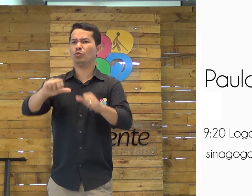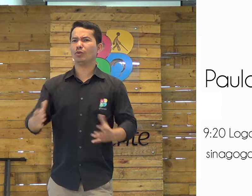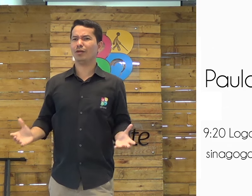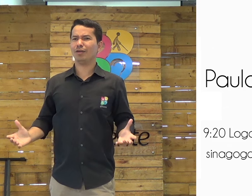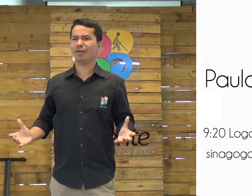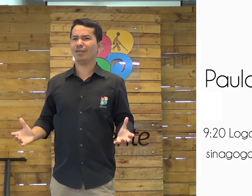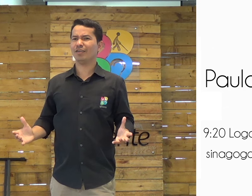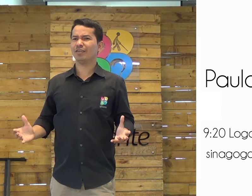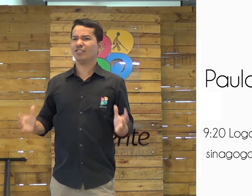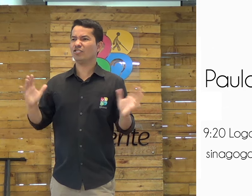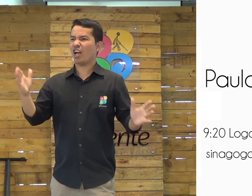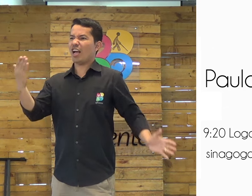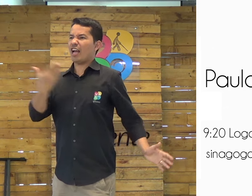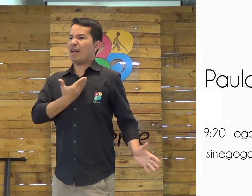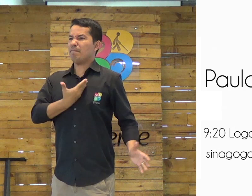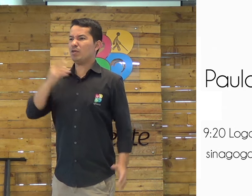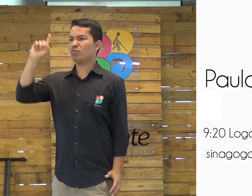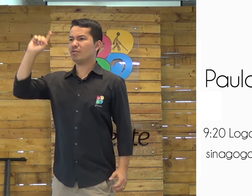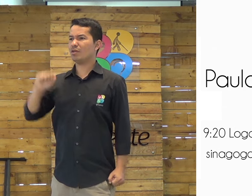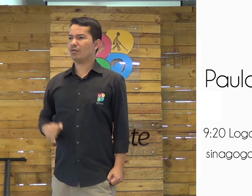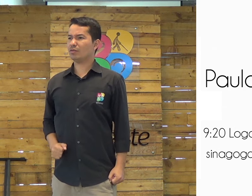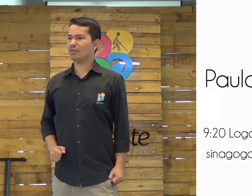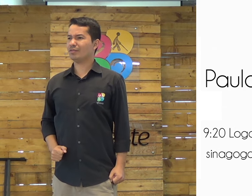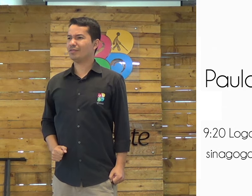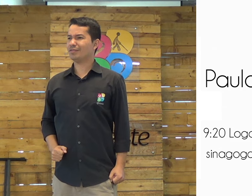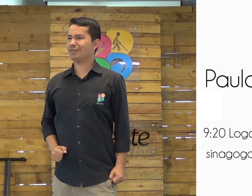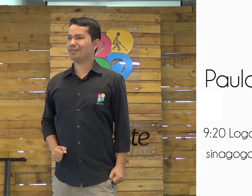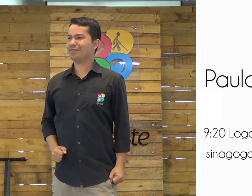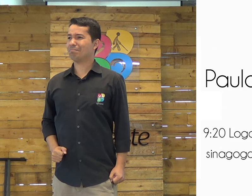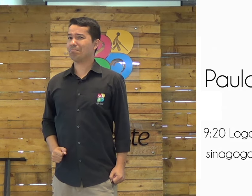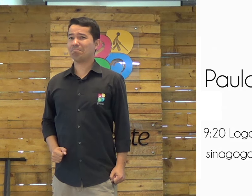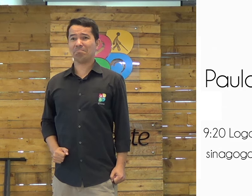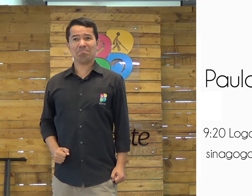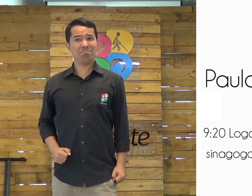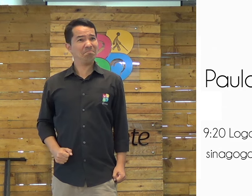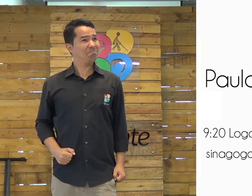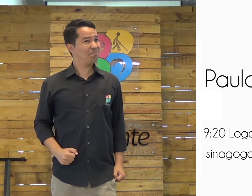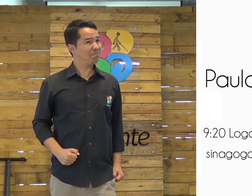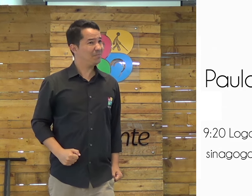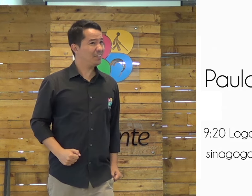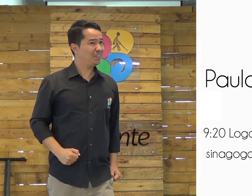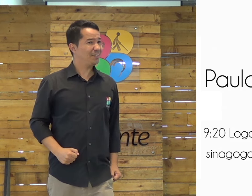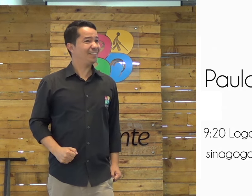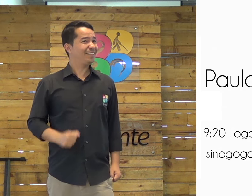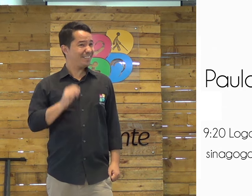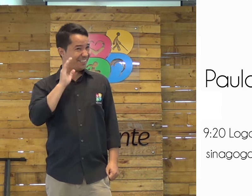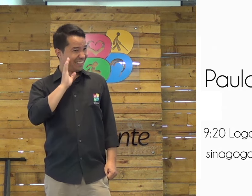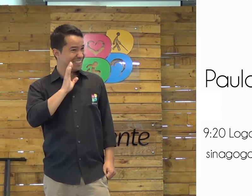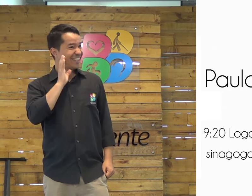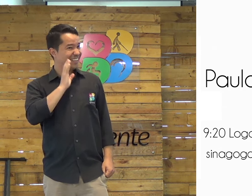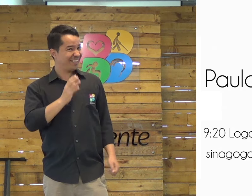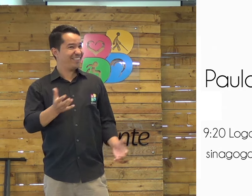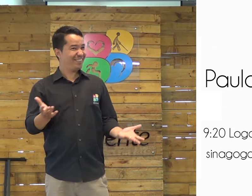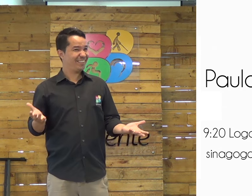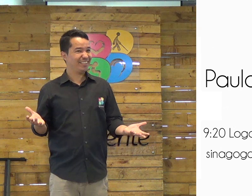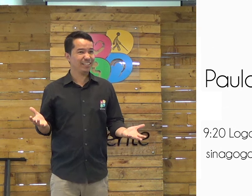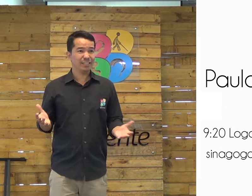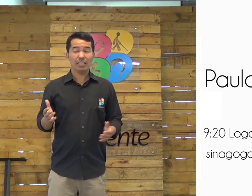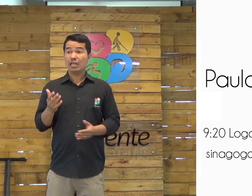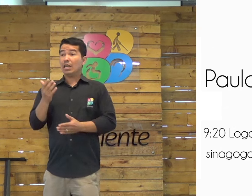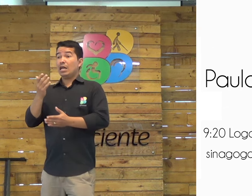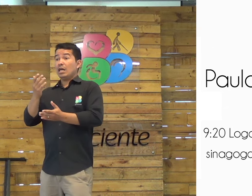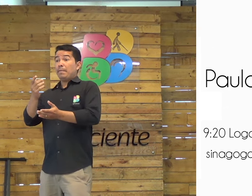nossa, ele já foi transformado. Dois capítulos depois, virou amigo de Deus. Ué, que legal,